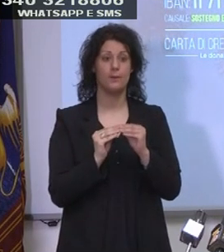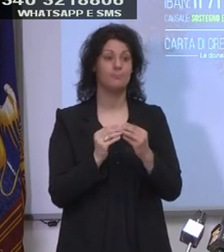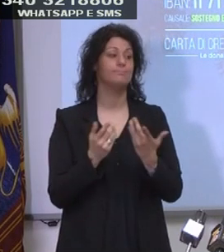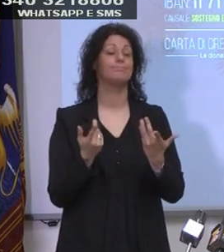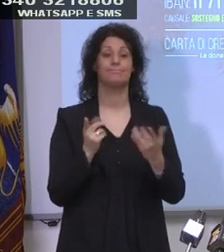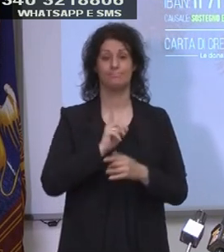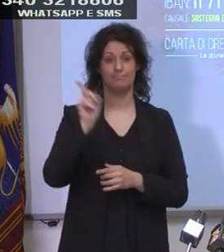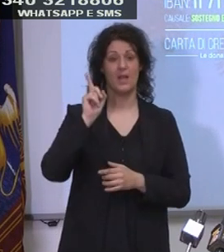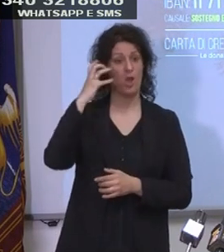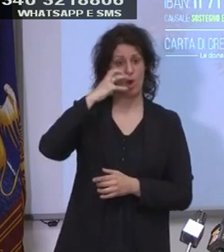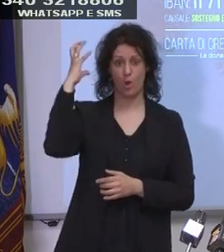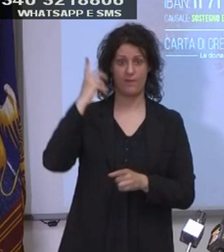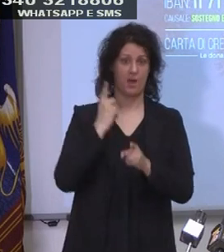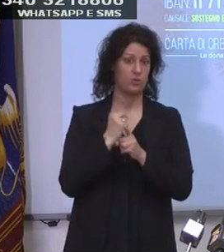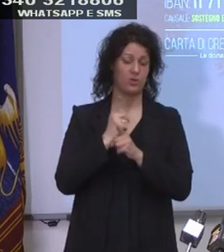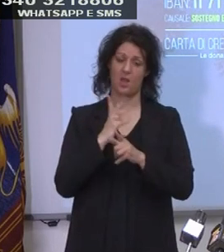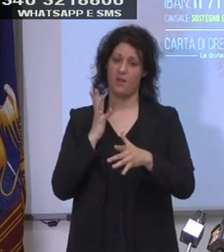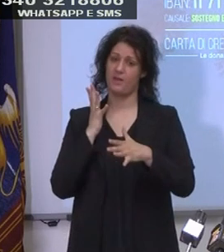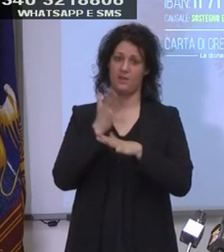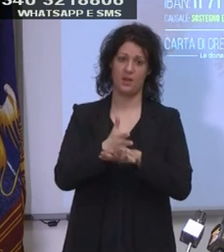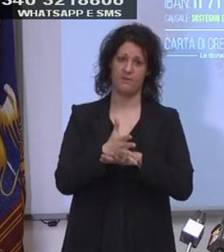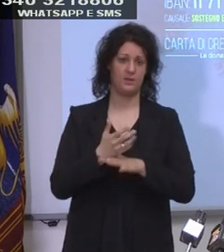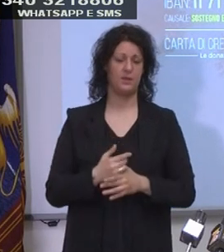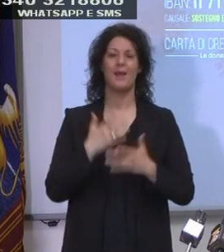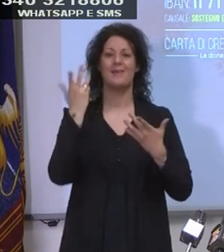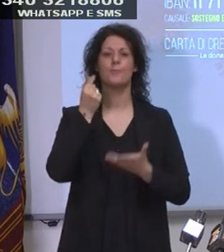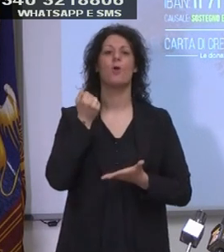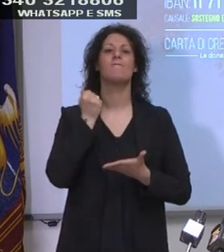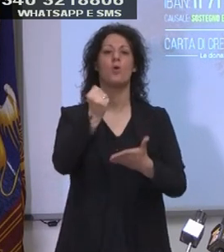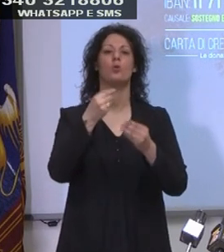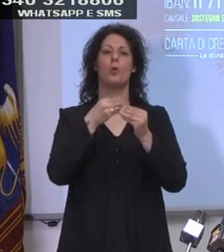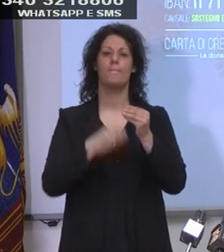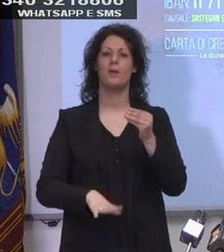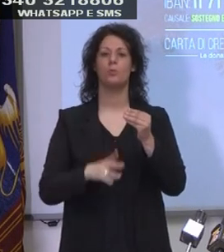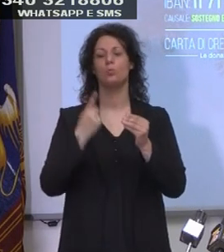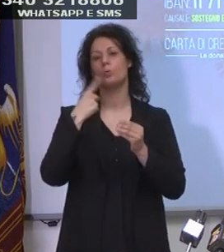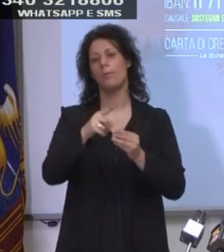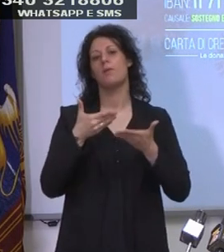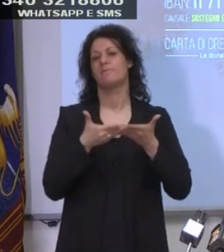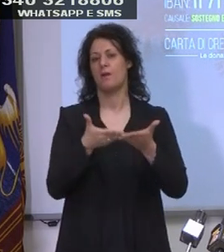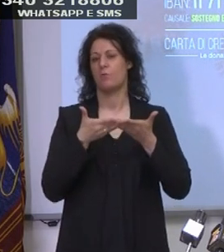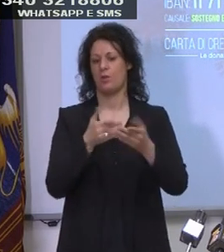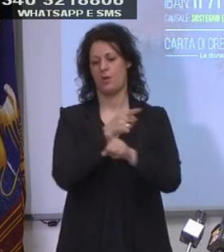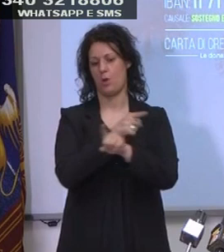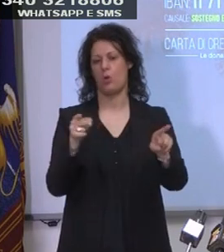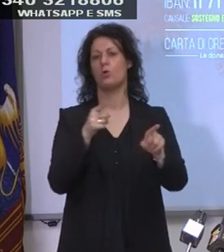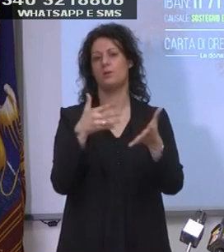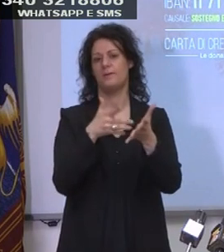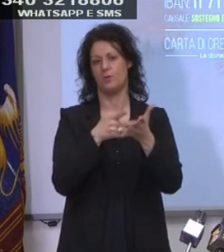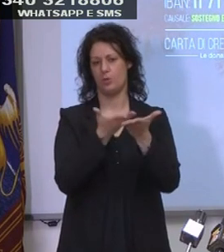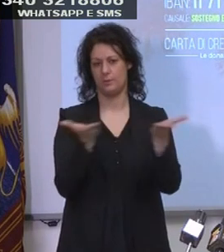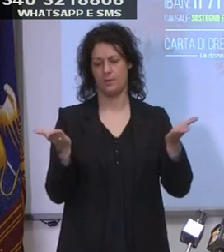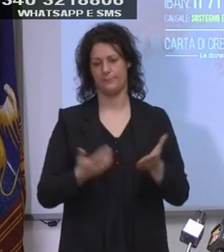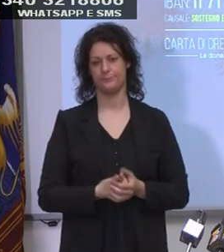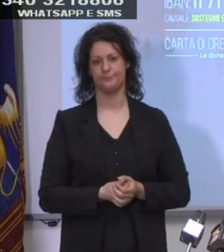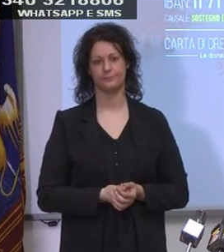governo, nel senso che qui ci vuole un intervento a fondo perduto a favore a ristoro di coloro che hanno avuto questa difficoltà.